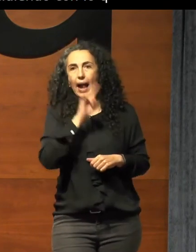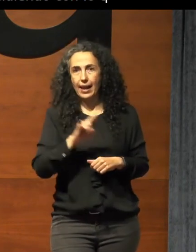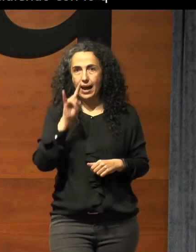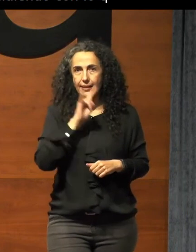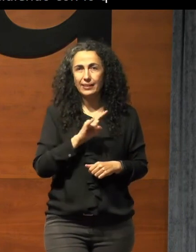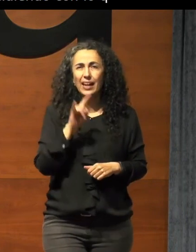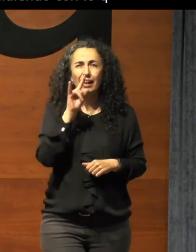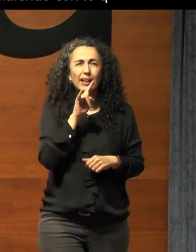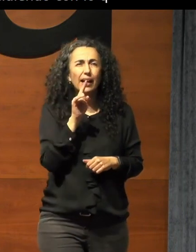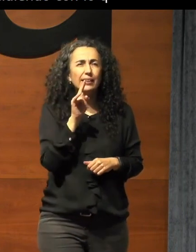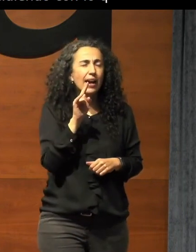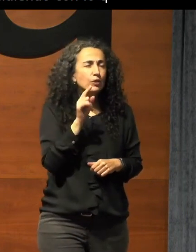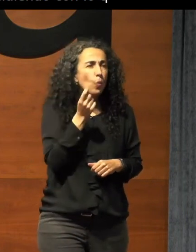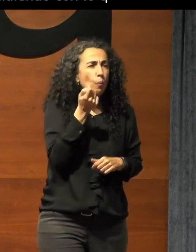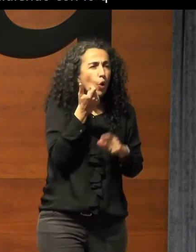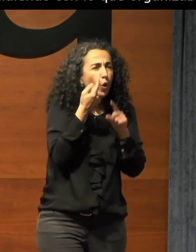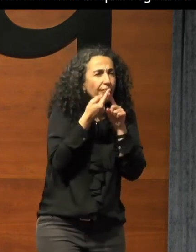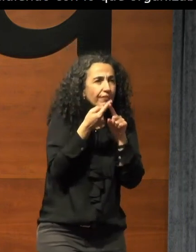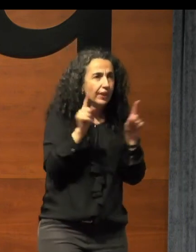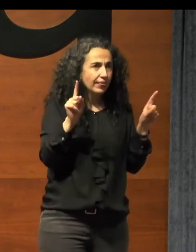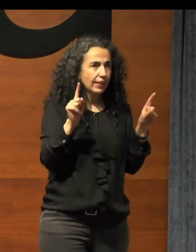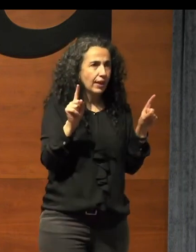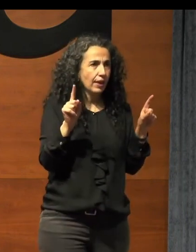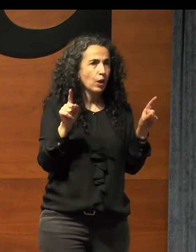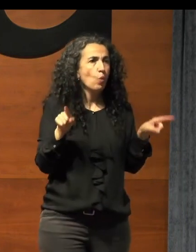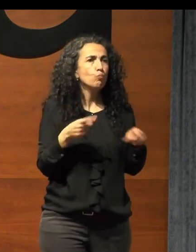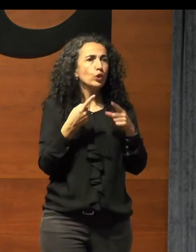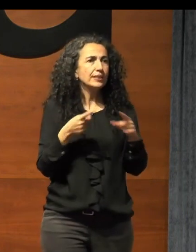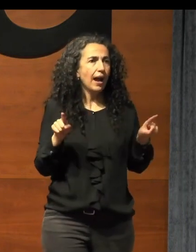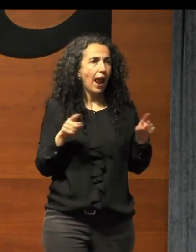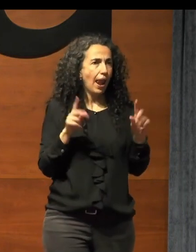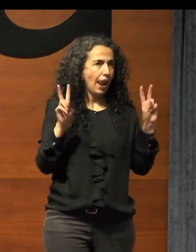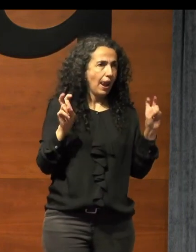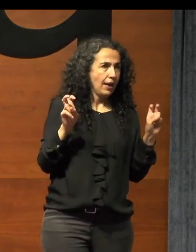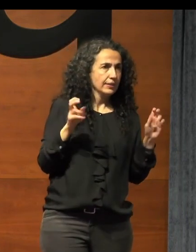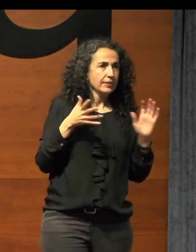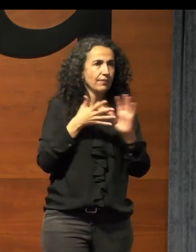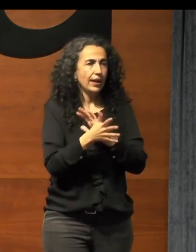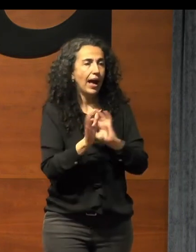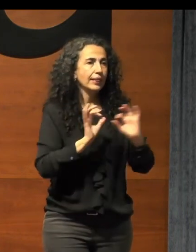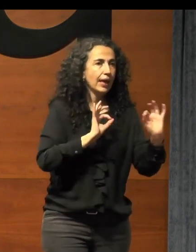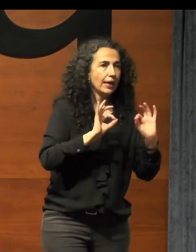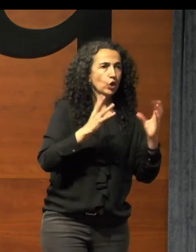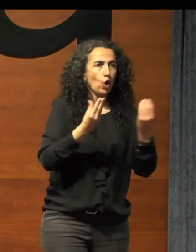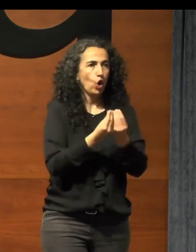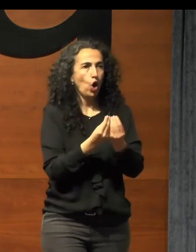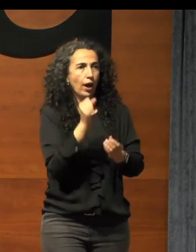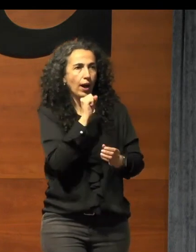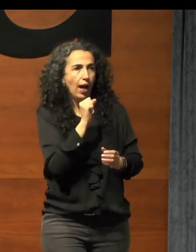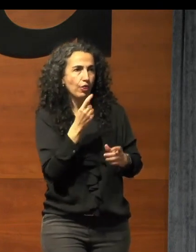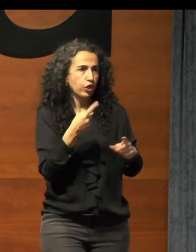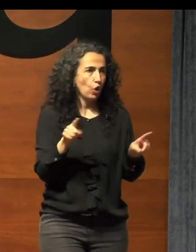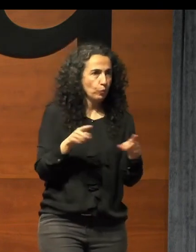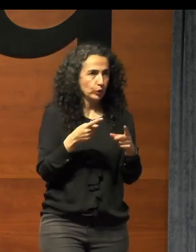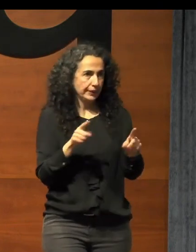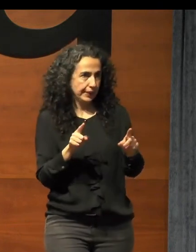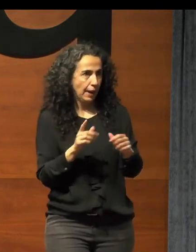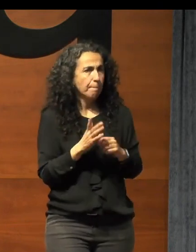Ceuta, Gran Canarias, aunque el de Gran Canarias tiene una especificidad un poco diferente al resto, que era